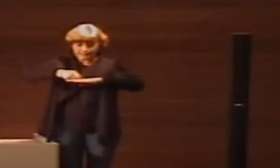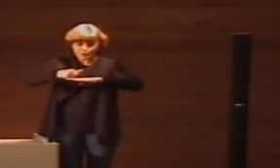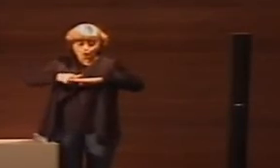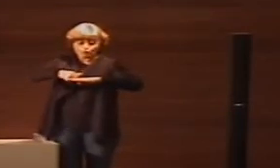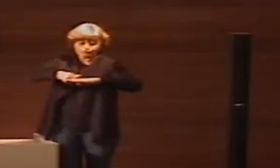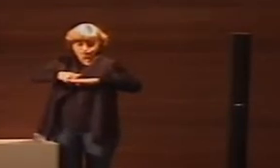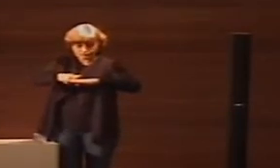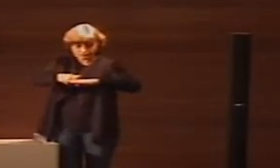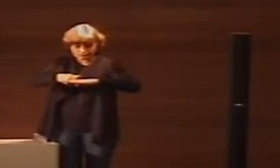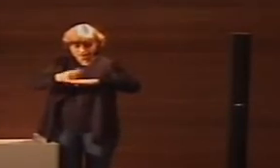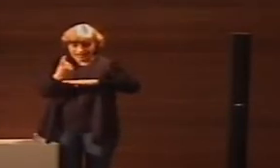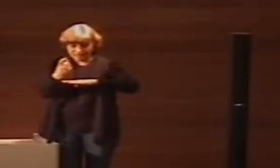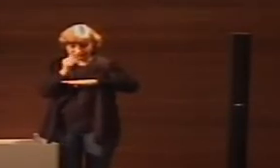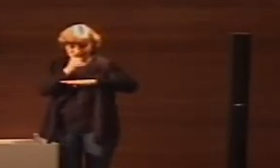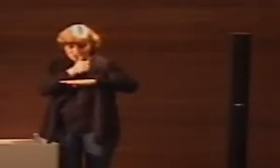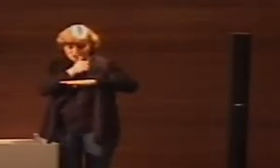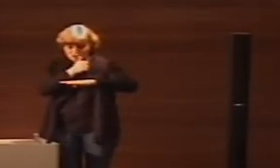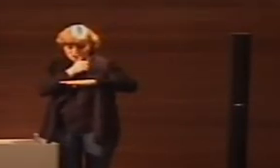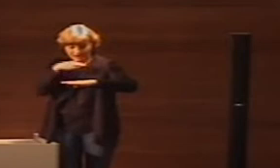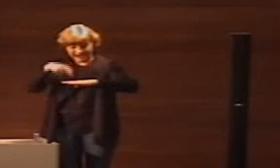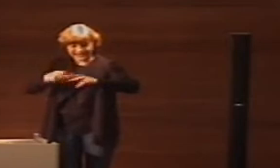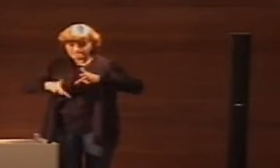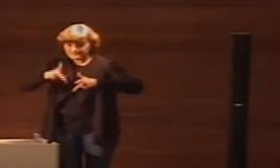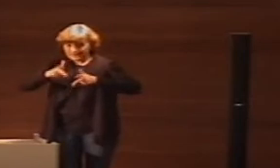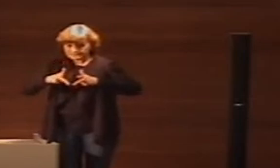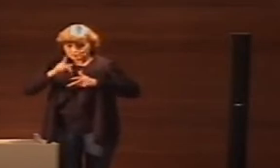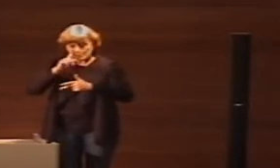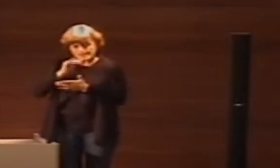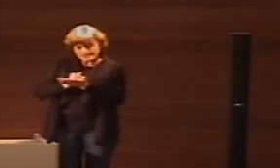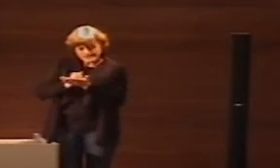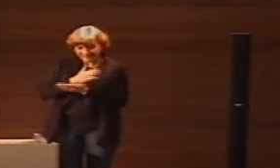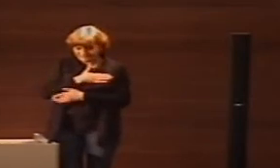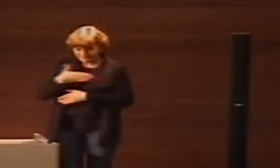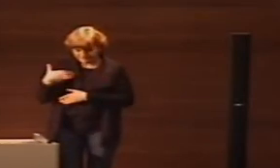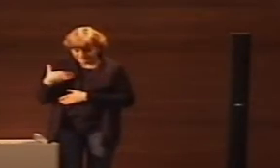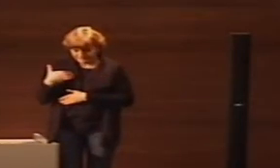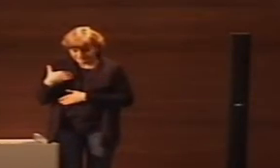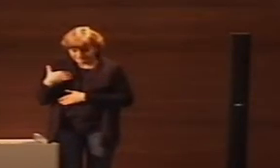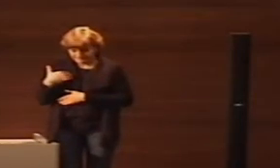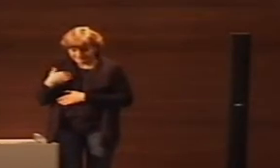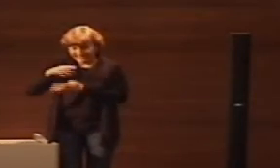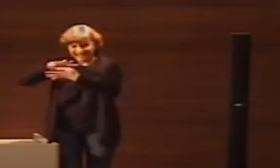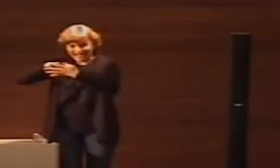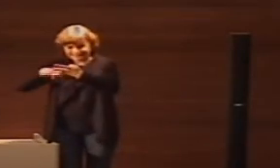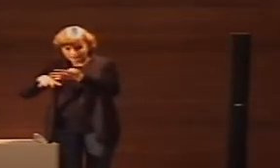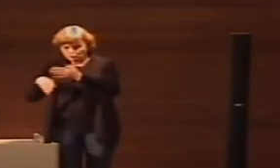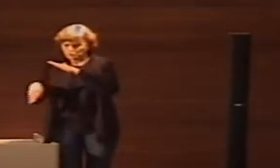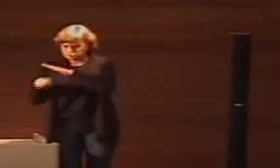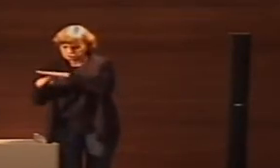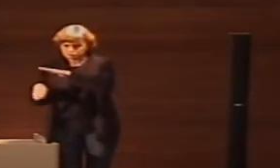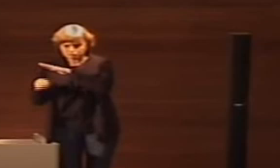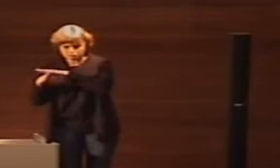es la apuesta que está liderando Euskadi en todo el Estado en esta materia, y que desde Cataluña seguimos con